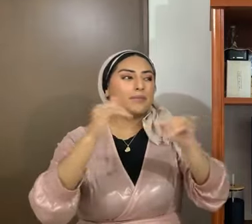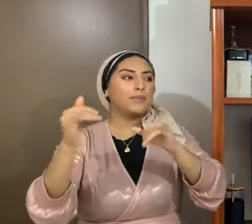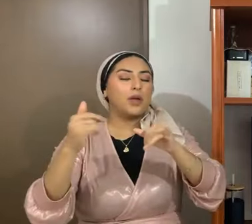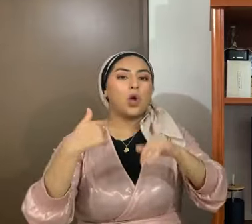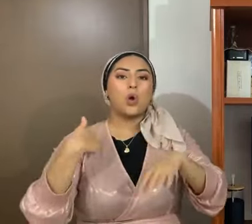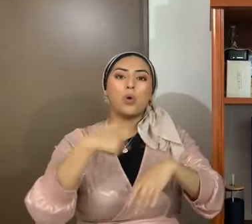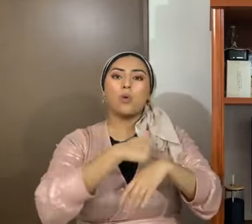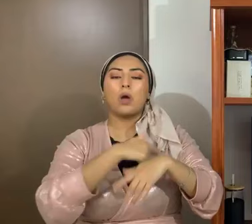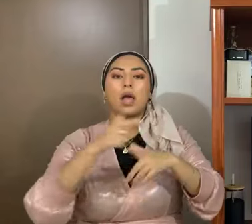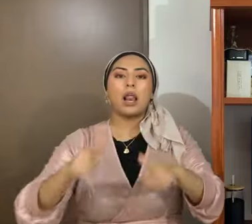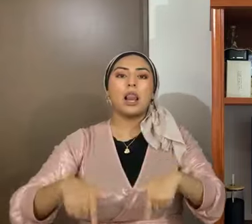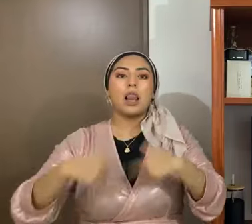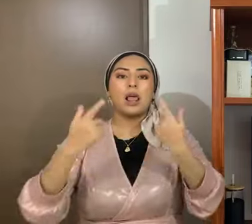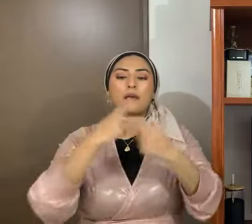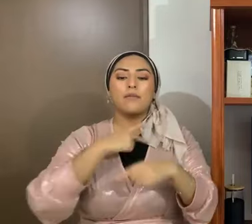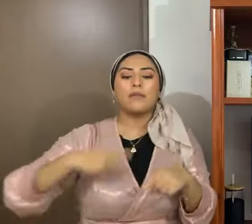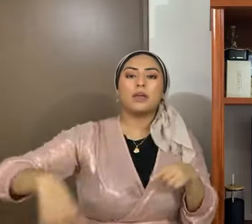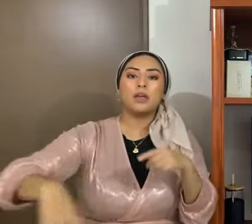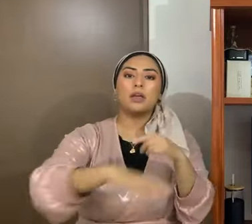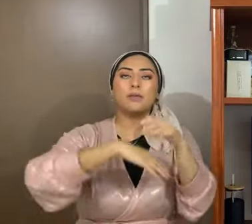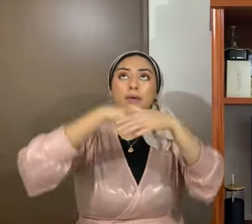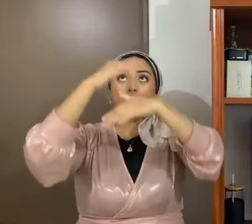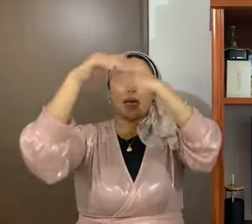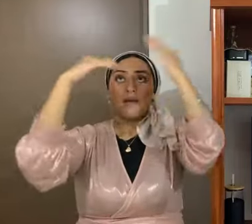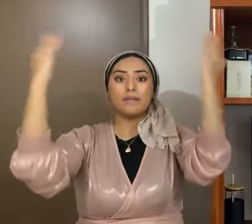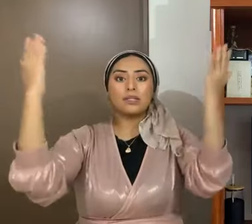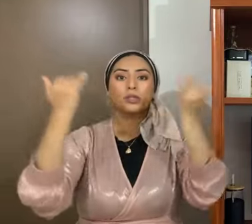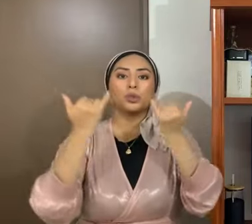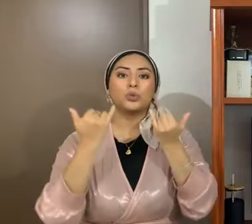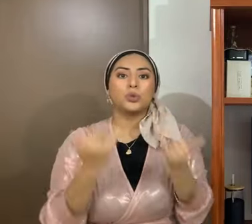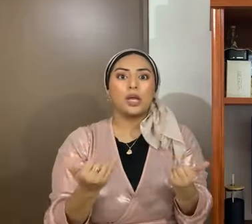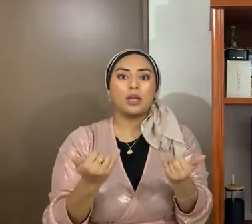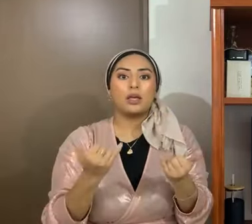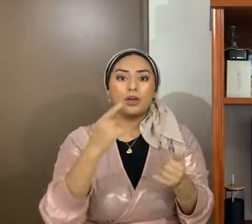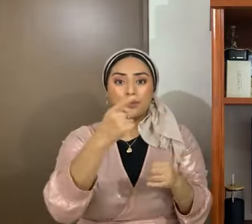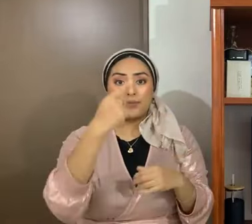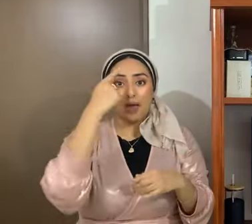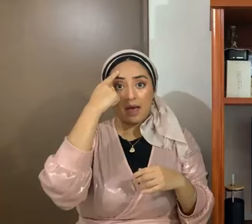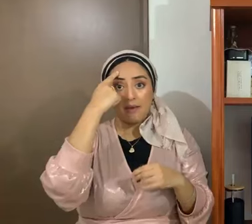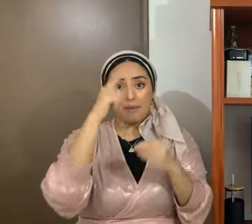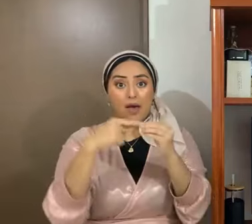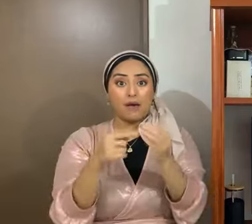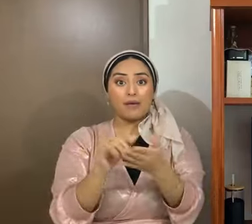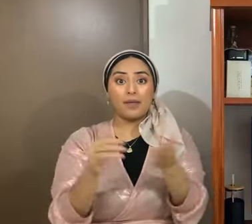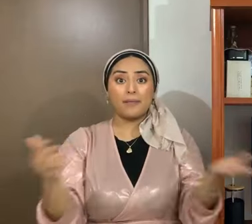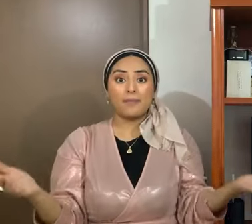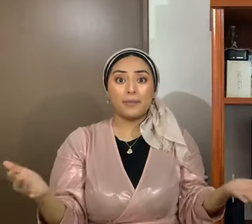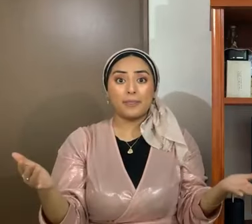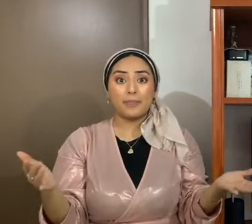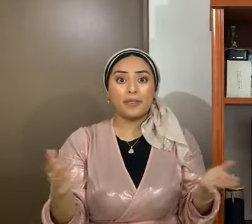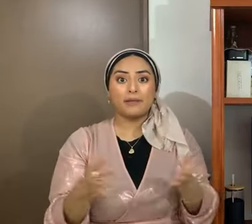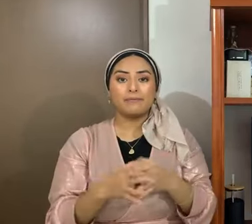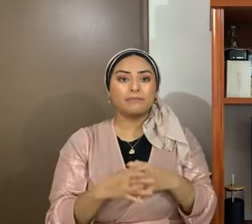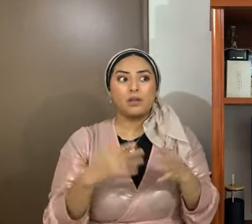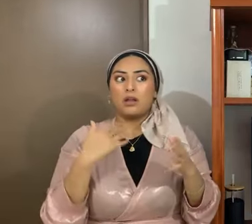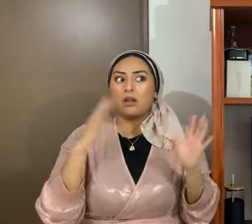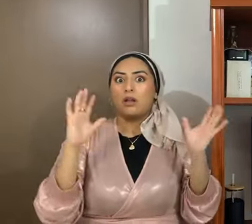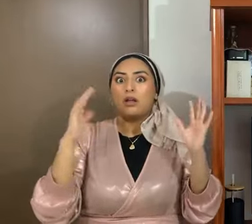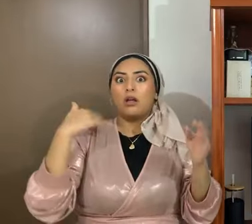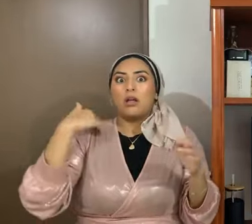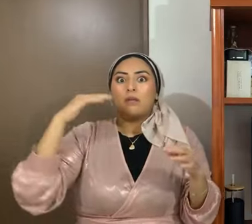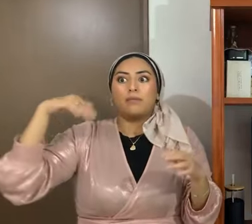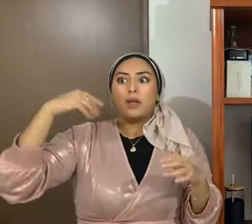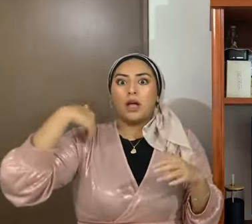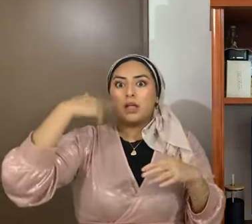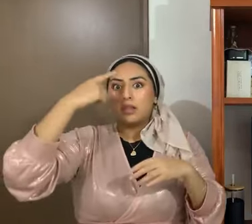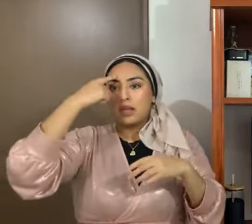estuviéramos viviendo en el reino de los cielos hoy. ¿Lo habían pensado? ¿A poco no, Roy? Yo pensaba que el